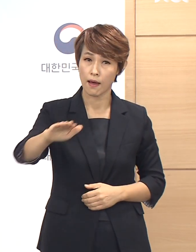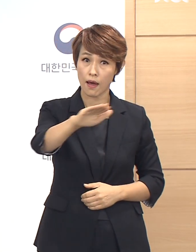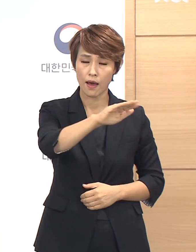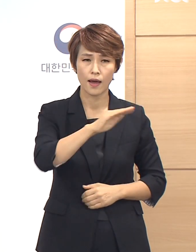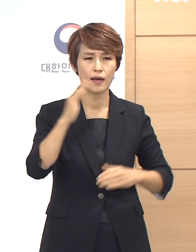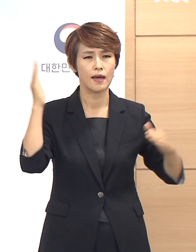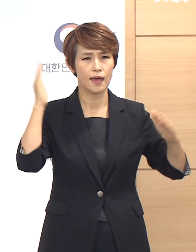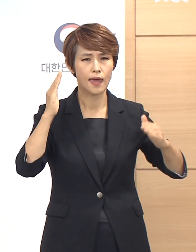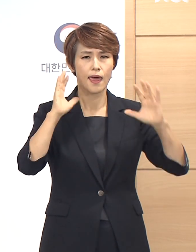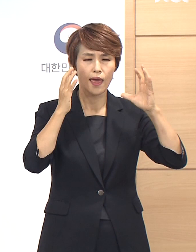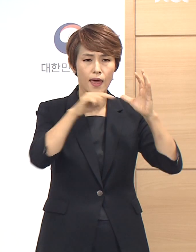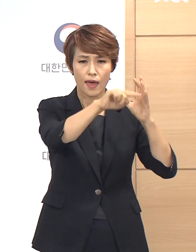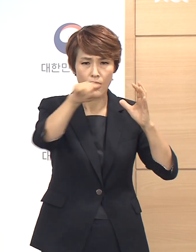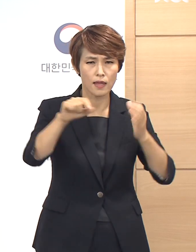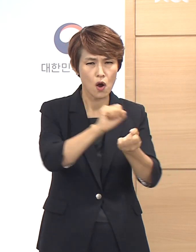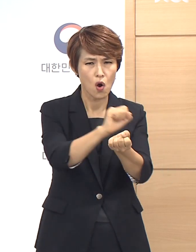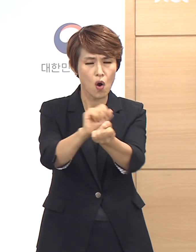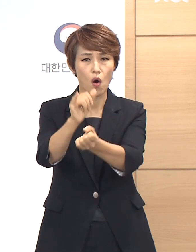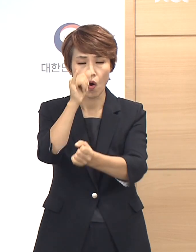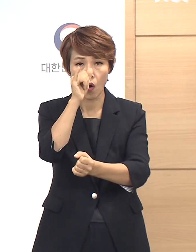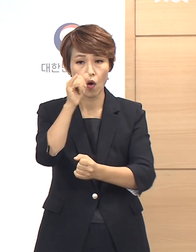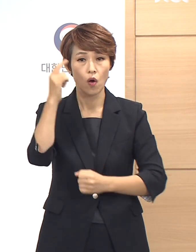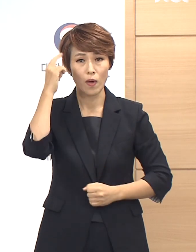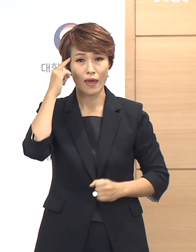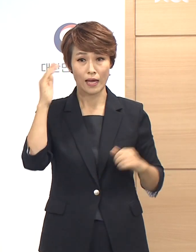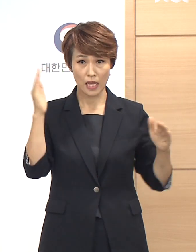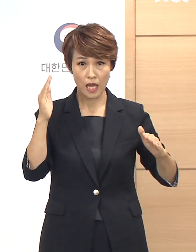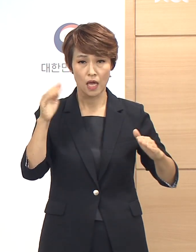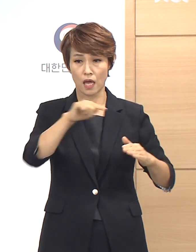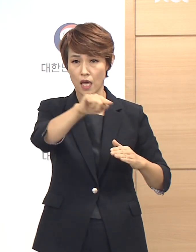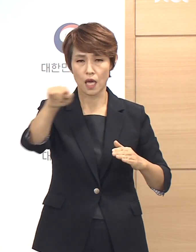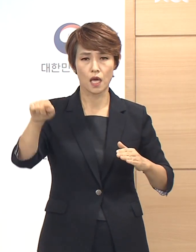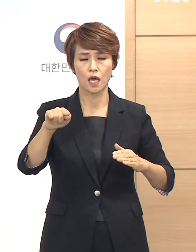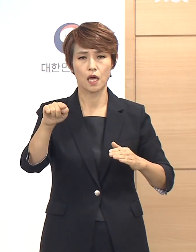소아 청소년에서 먼저 생깁니다. 왜냐하면 그 아이들은